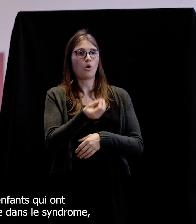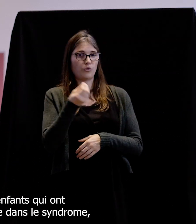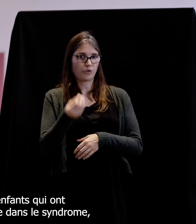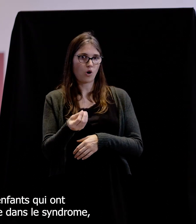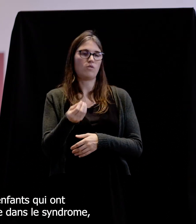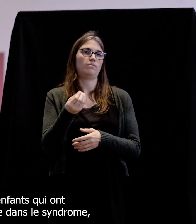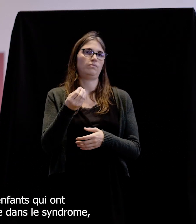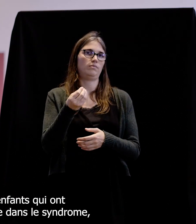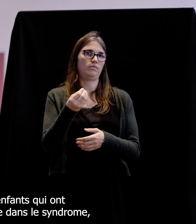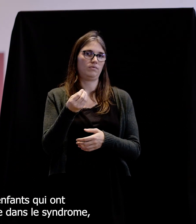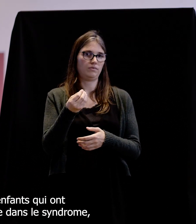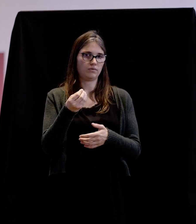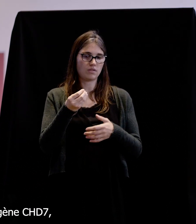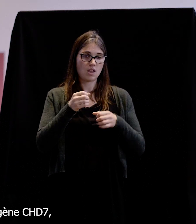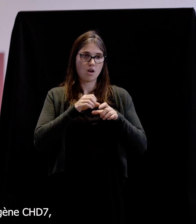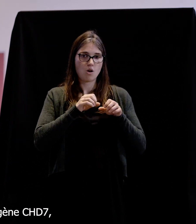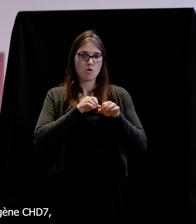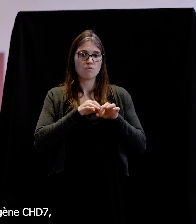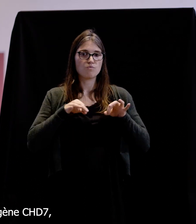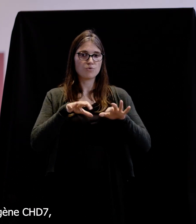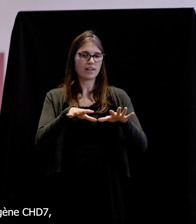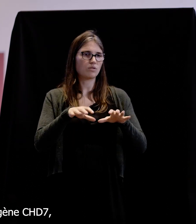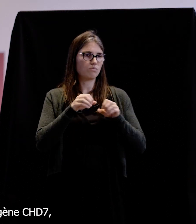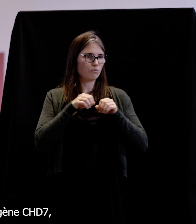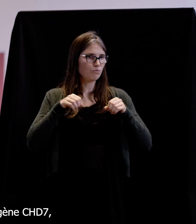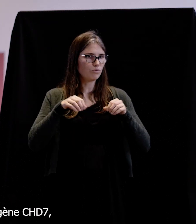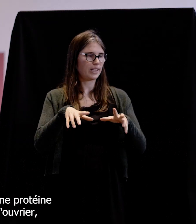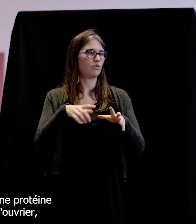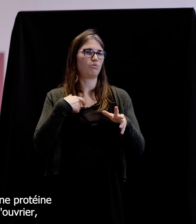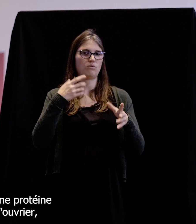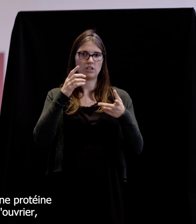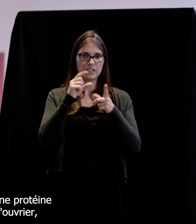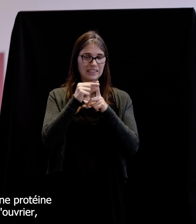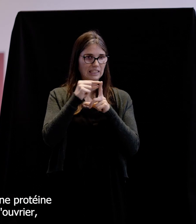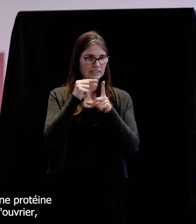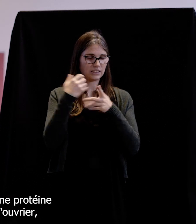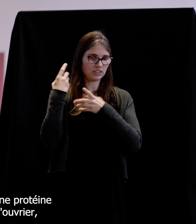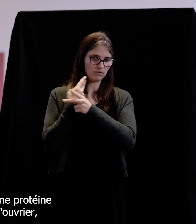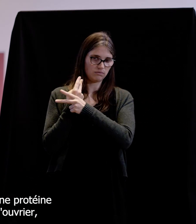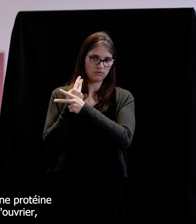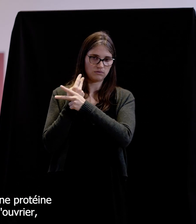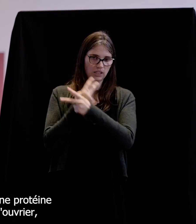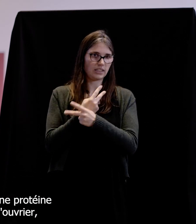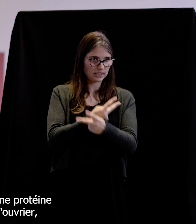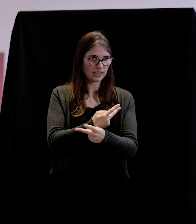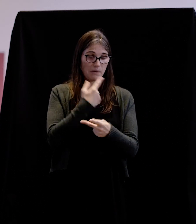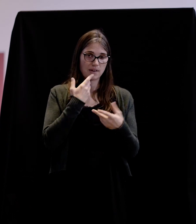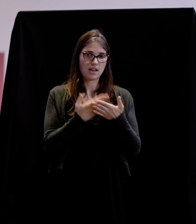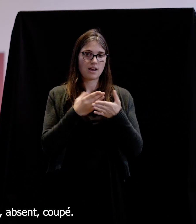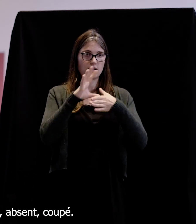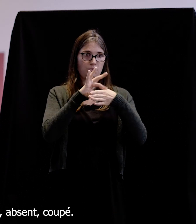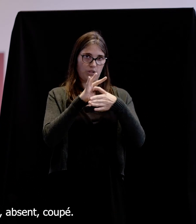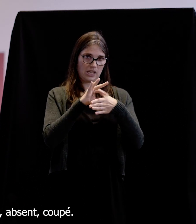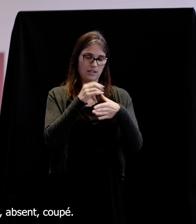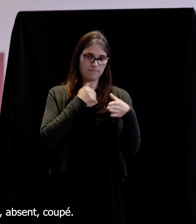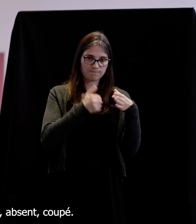mutation génétique dans le gène, CHD7, ils vont avoir une protéine qui va être l'ouvrier,